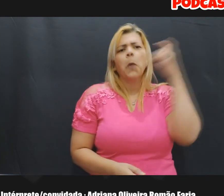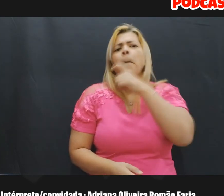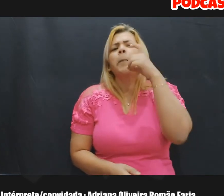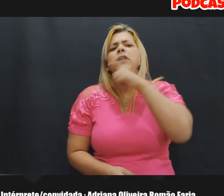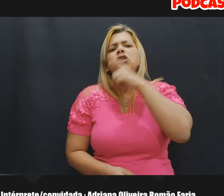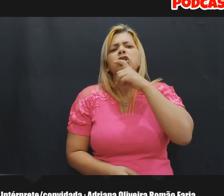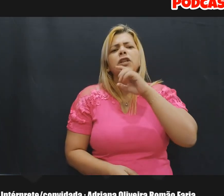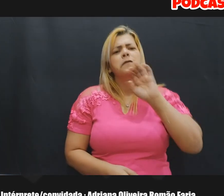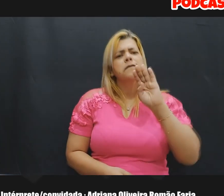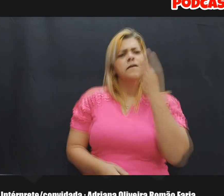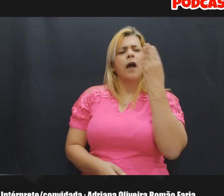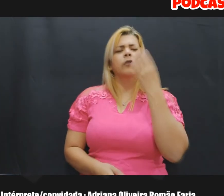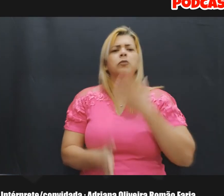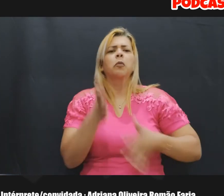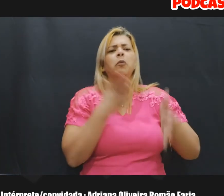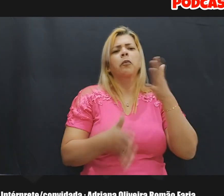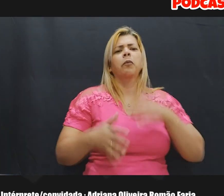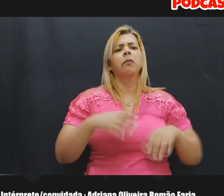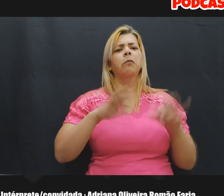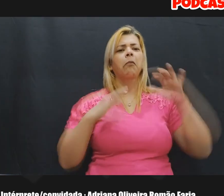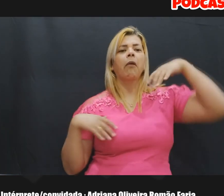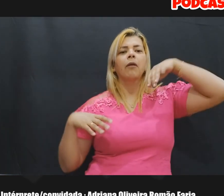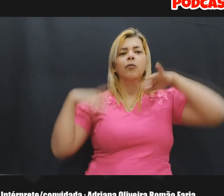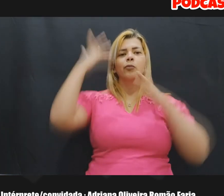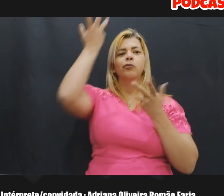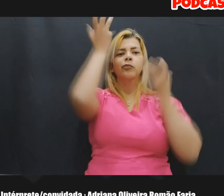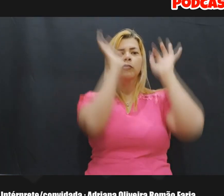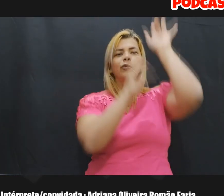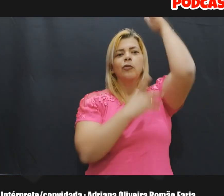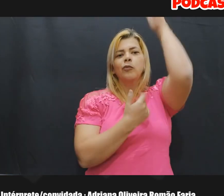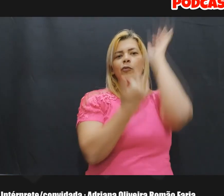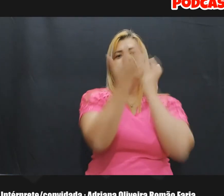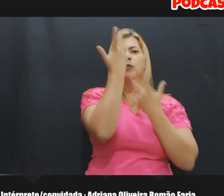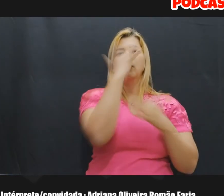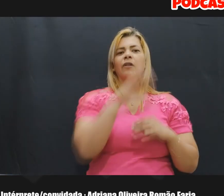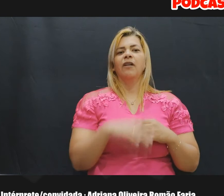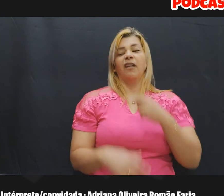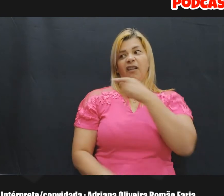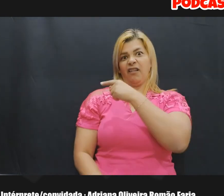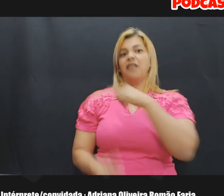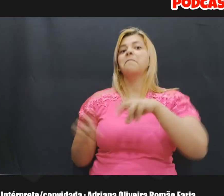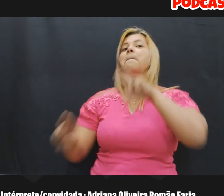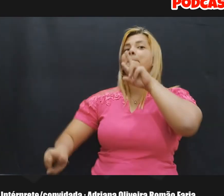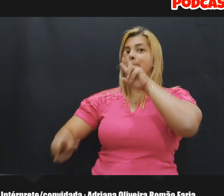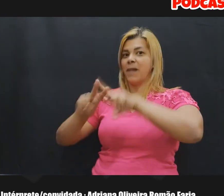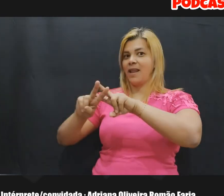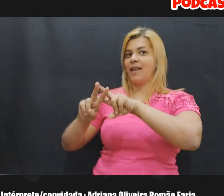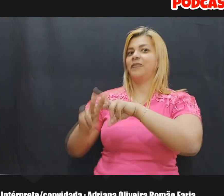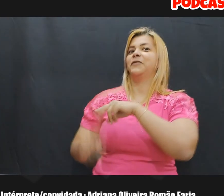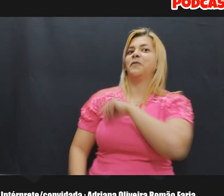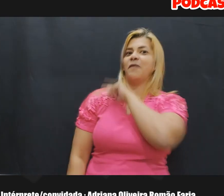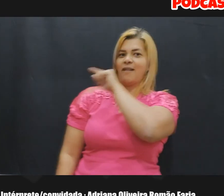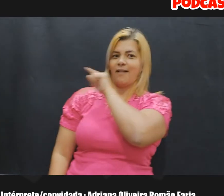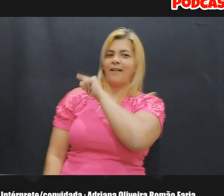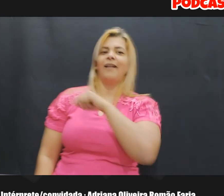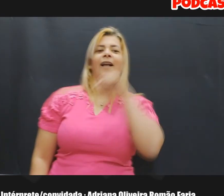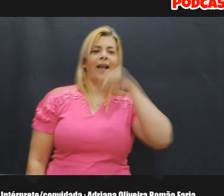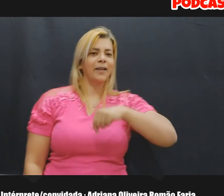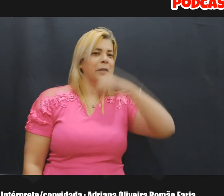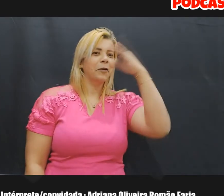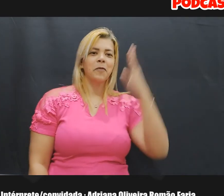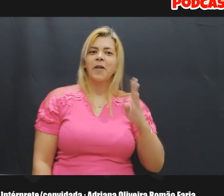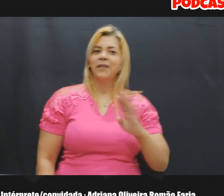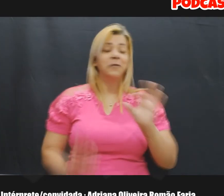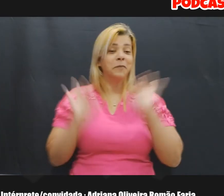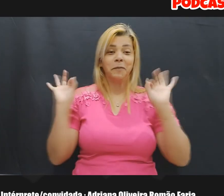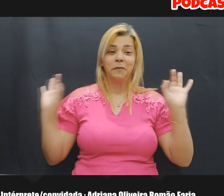Aleatório, fingindo que era um intérprete. Só que nos Estados Unidos é diferente, né? Ele foi preso. Agora aqui no